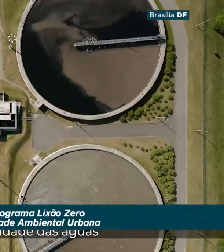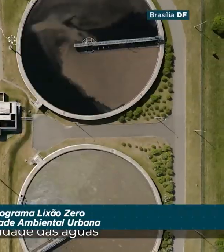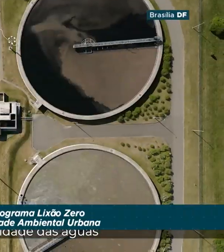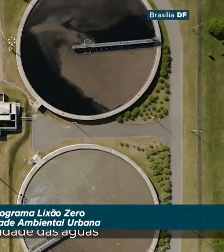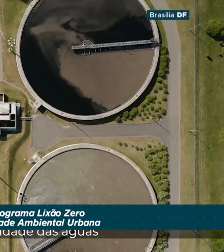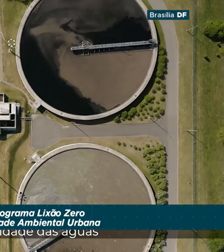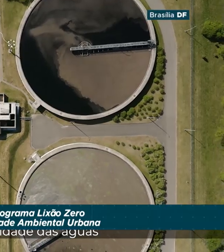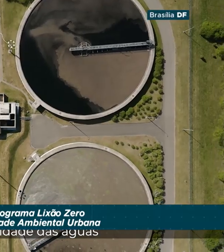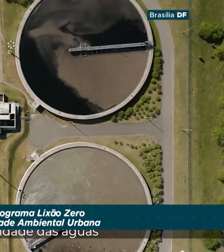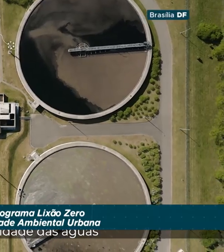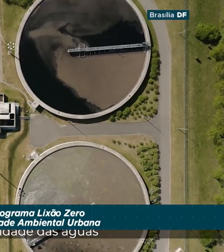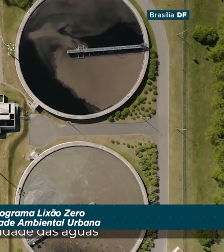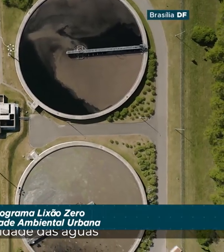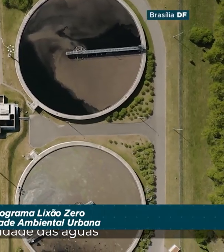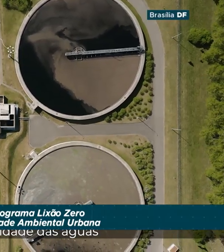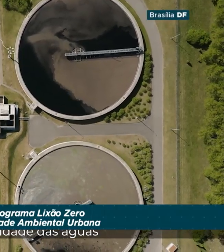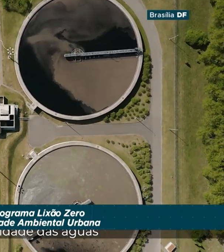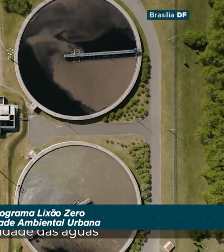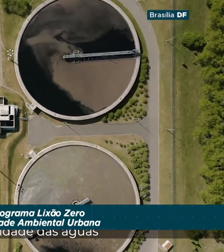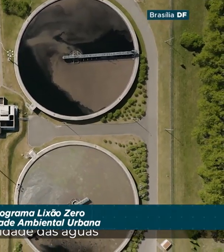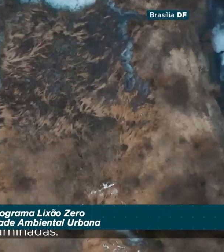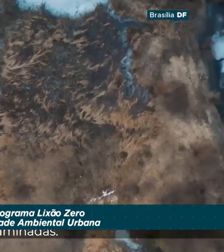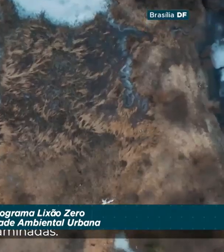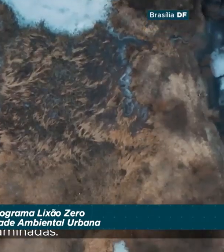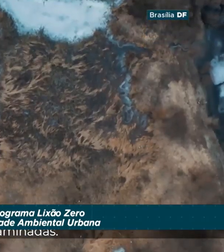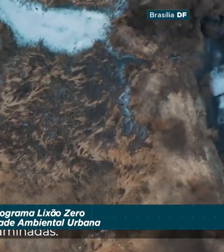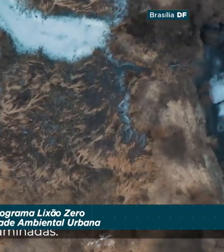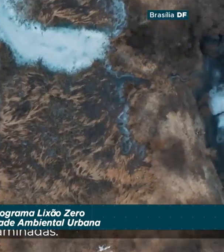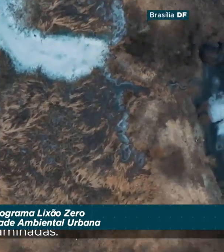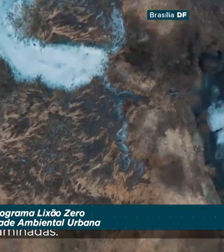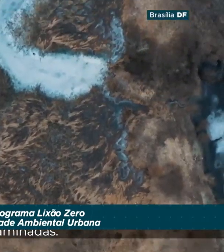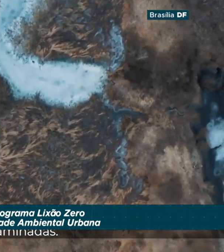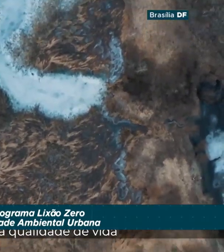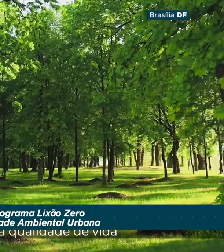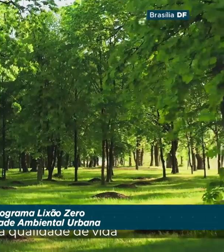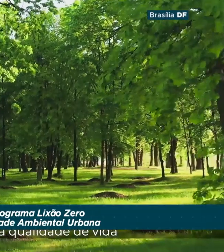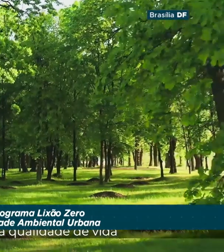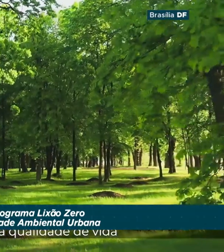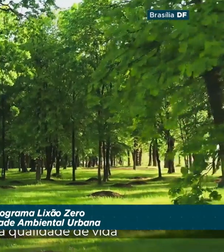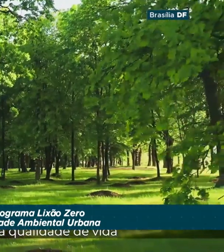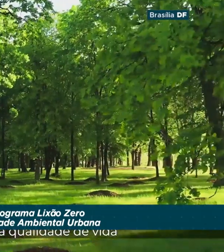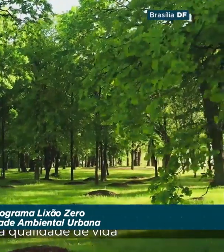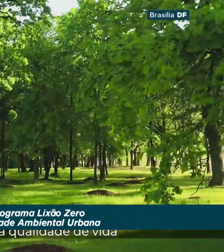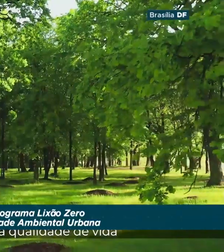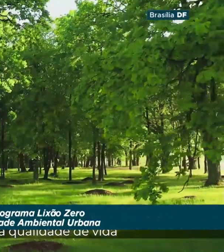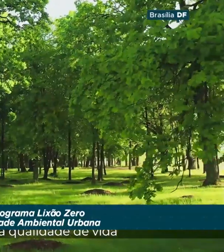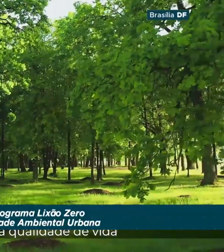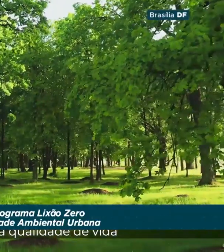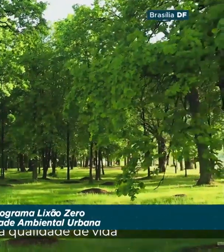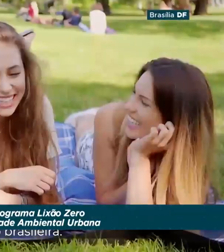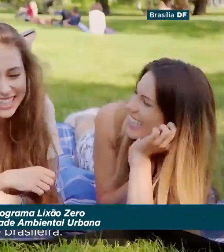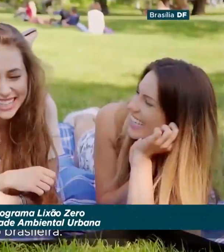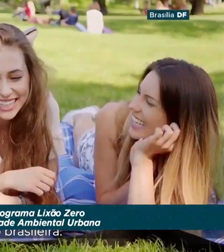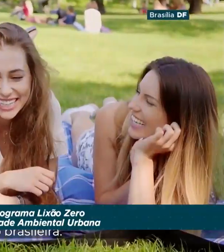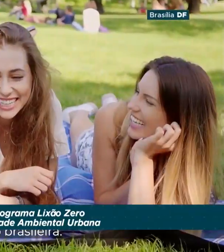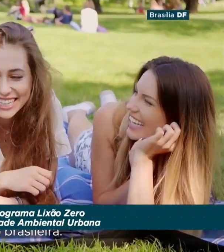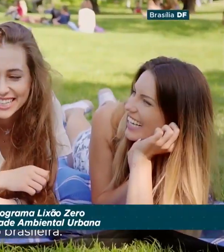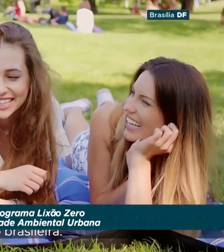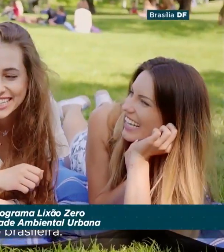ar, saneamento e qualidade das águas e áreas contaminadas. O objetivo é melhorar a qualidade de vida